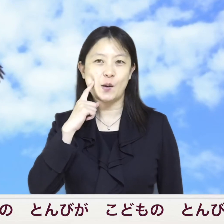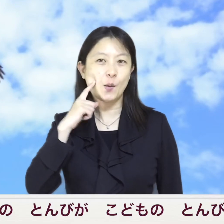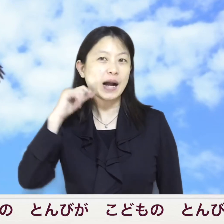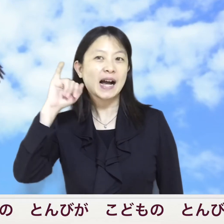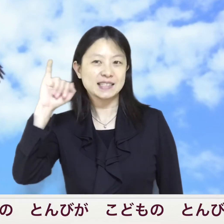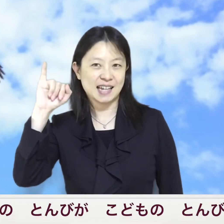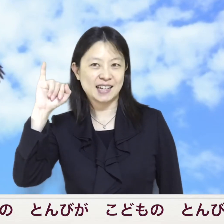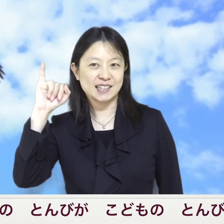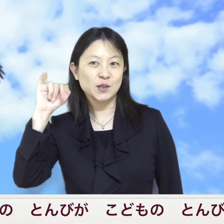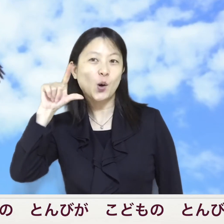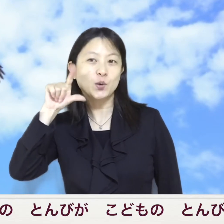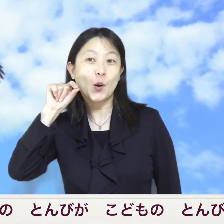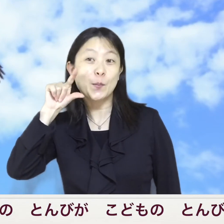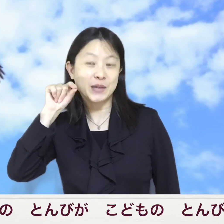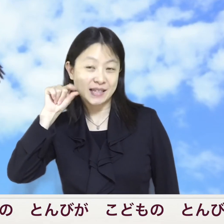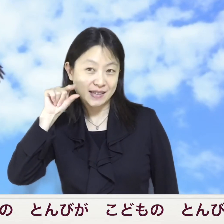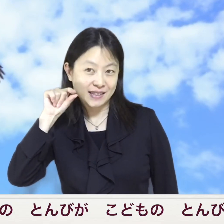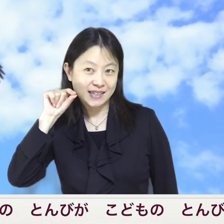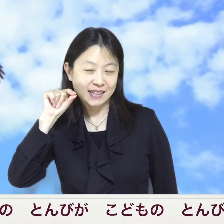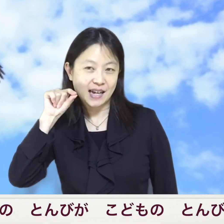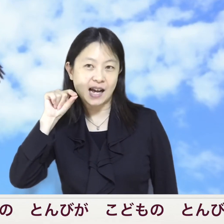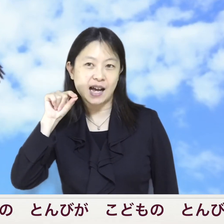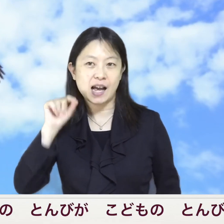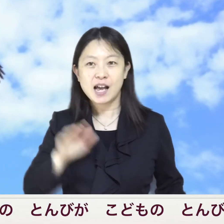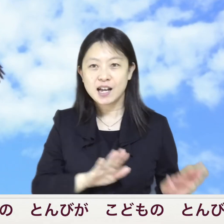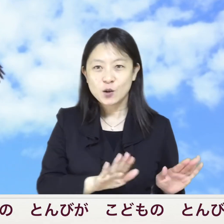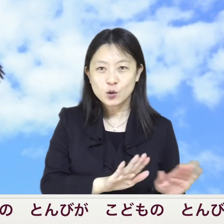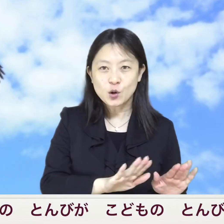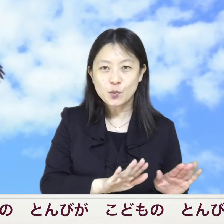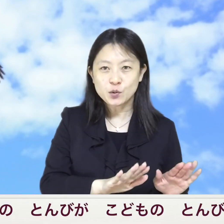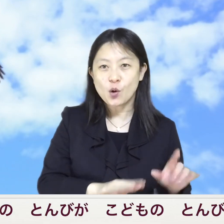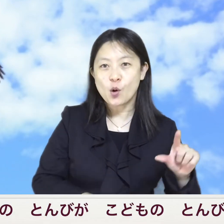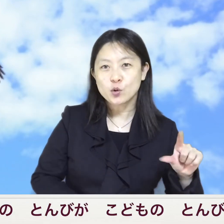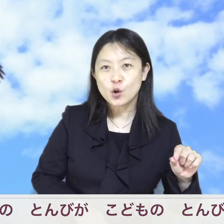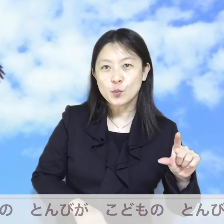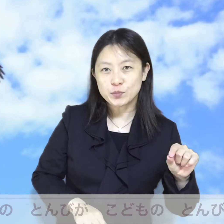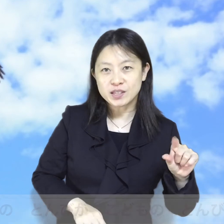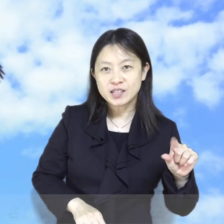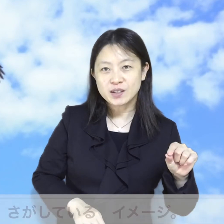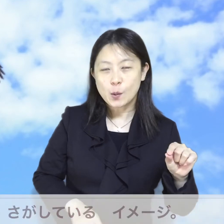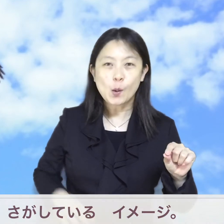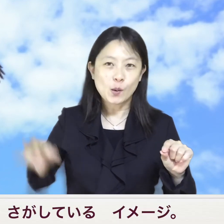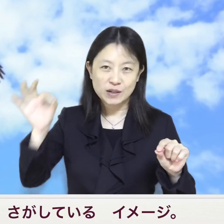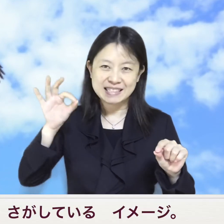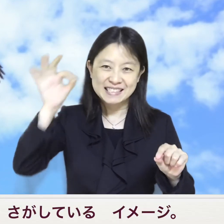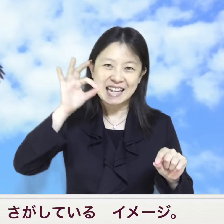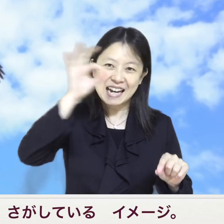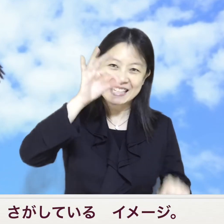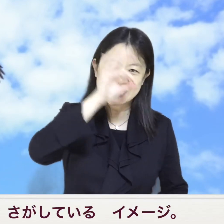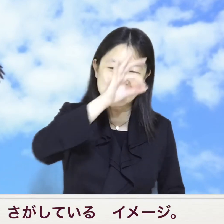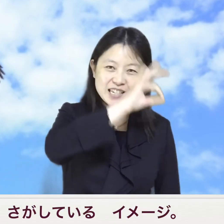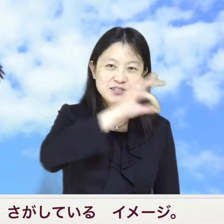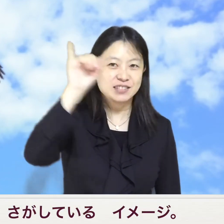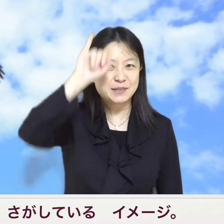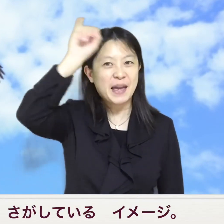お母さんのトンビが子供のトンビ探しているイメージ